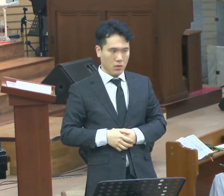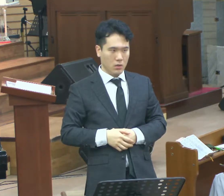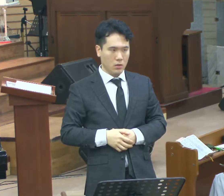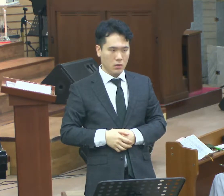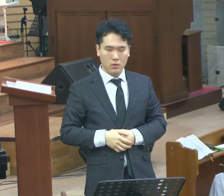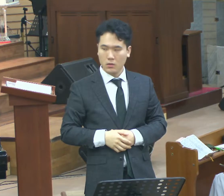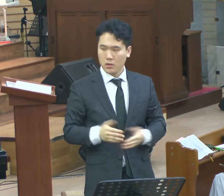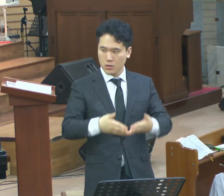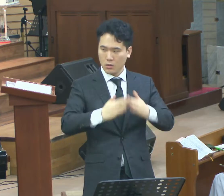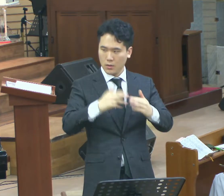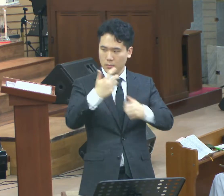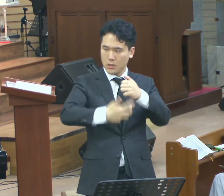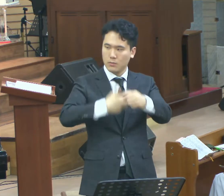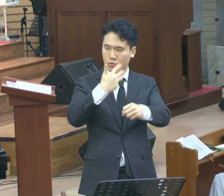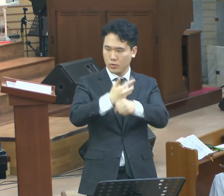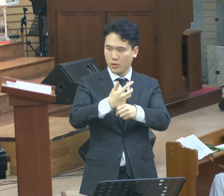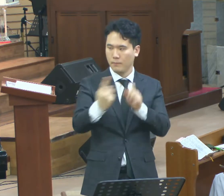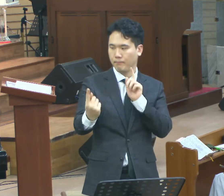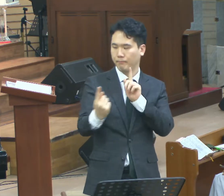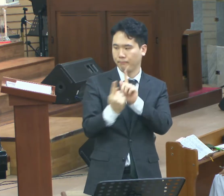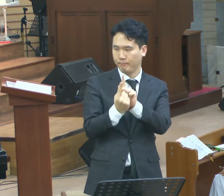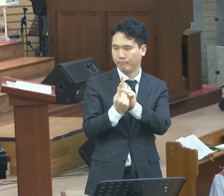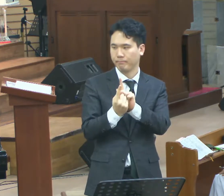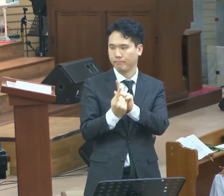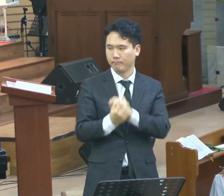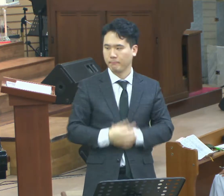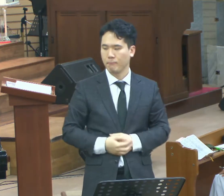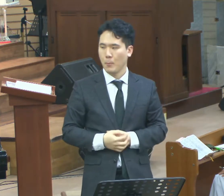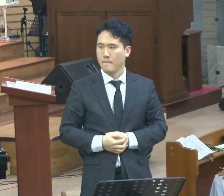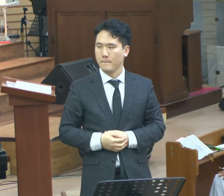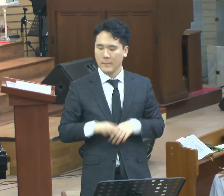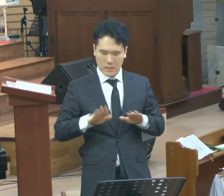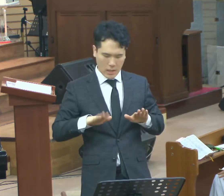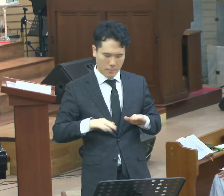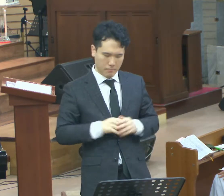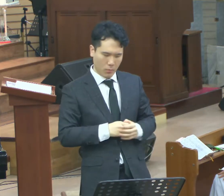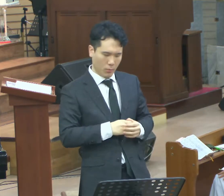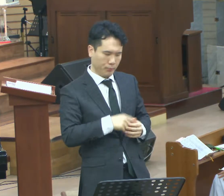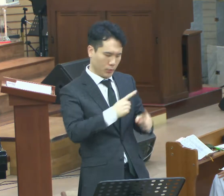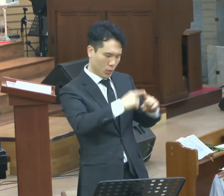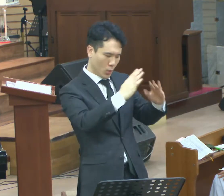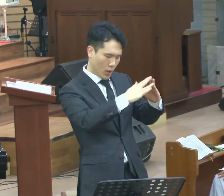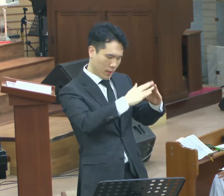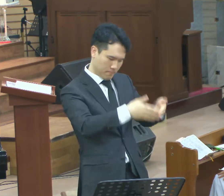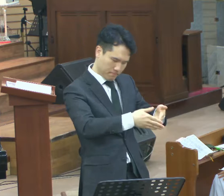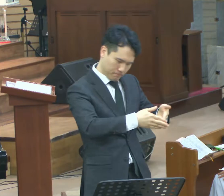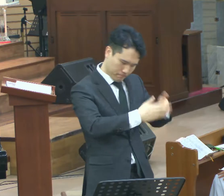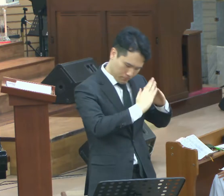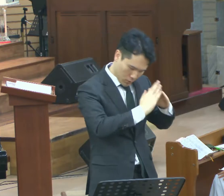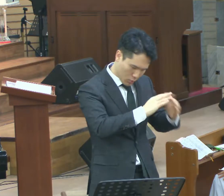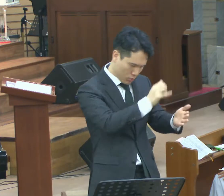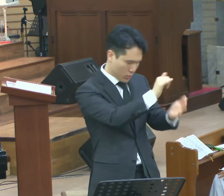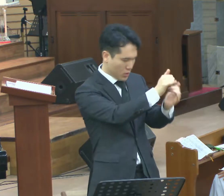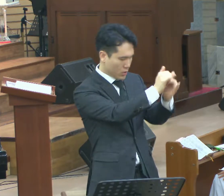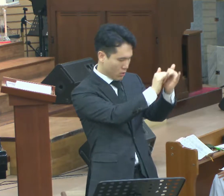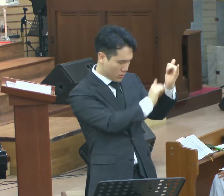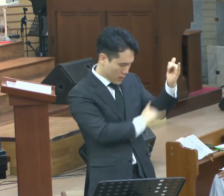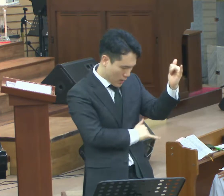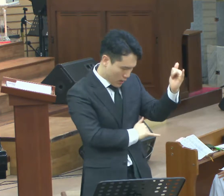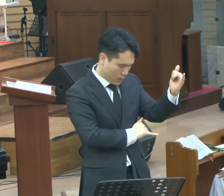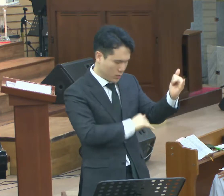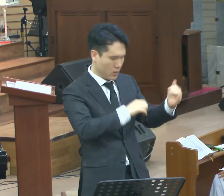제가 교회 연역을 쭉 스쳐보면서 우리가 옛날에 무슨 일을 했는가 이제